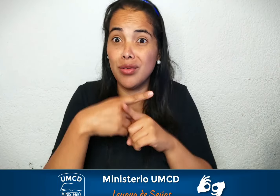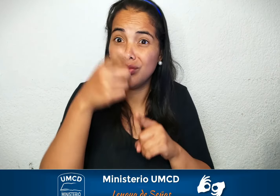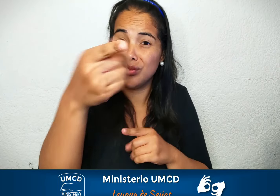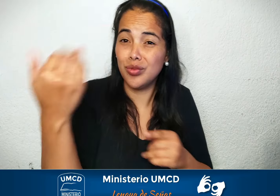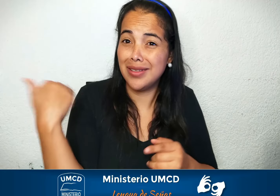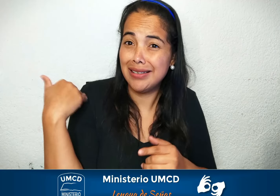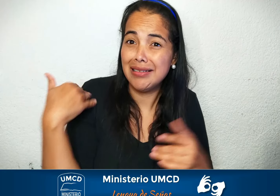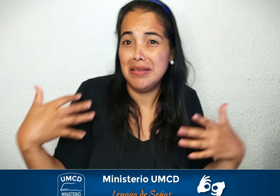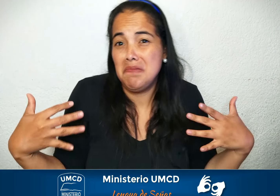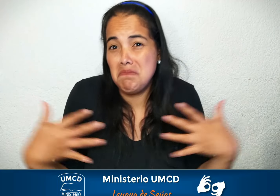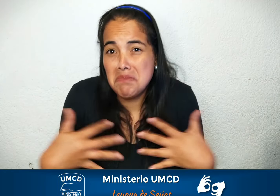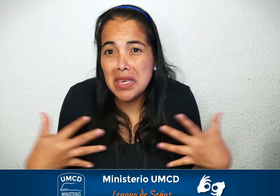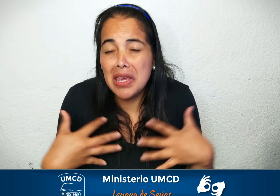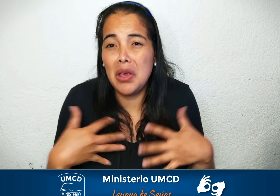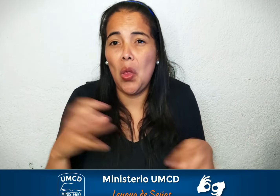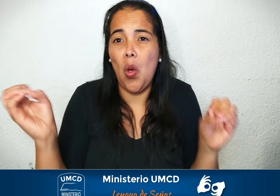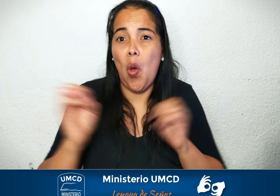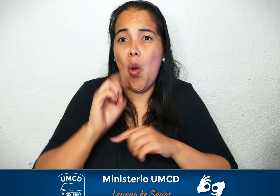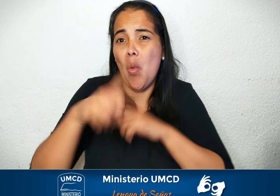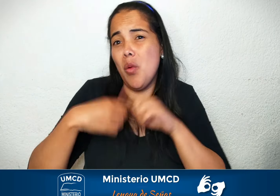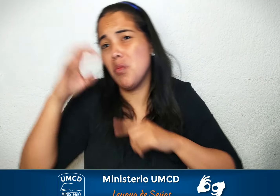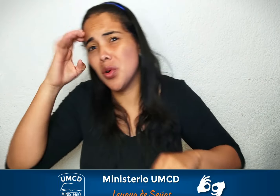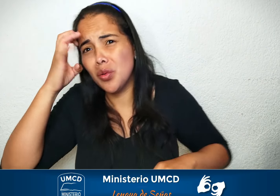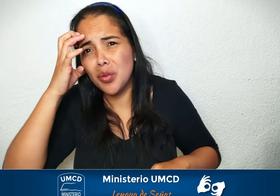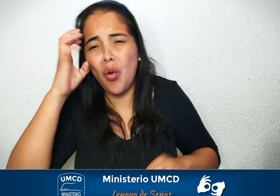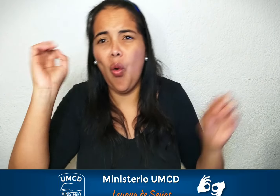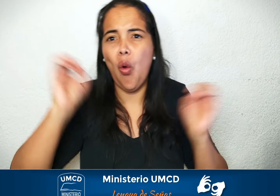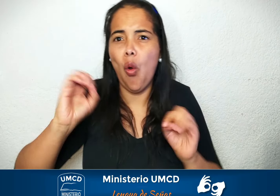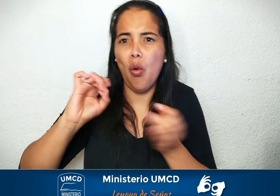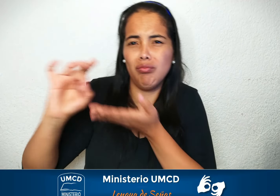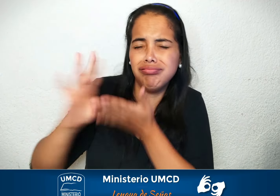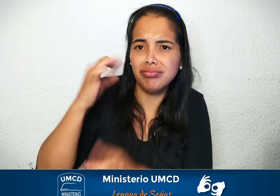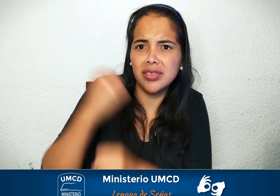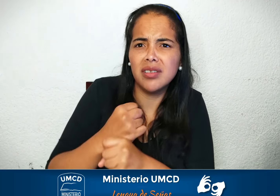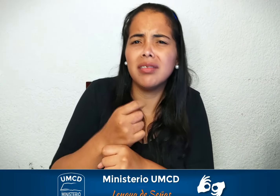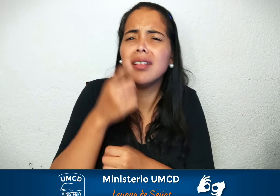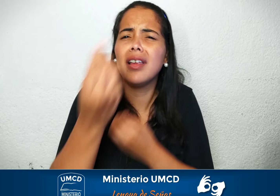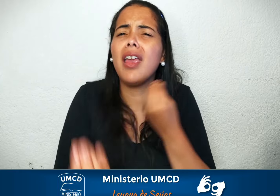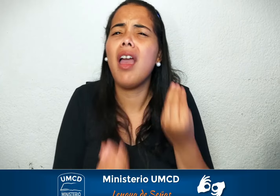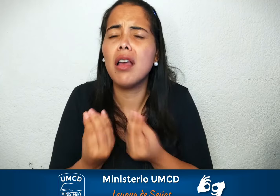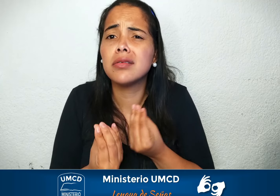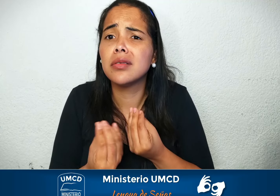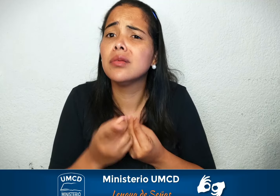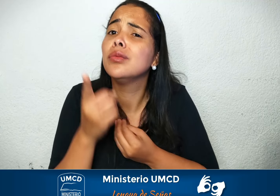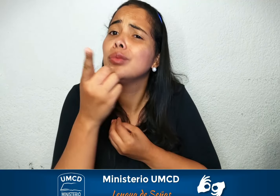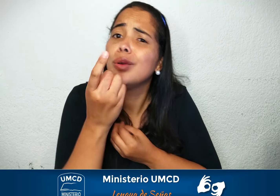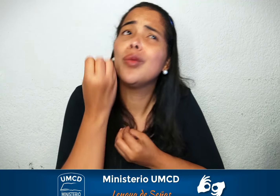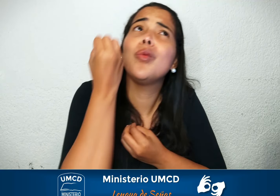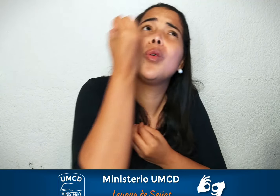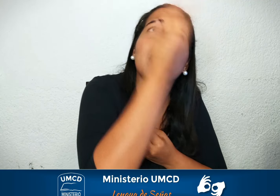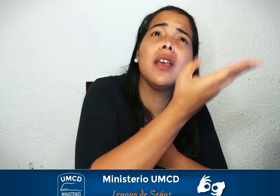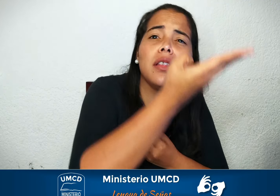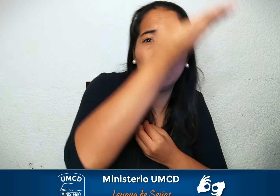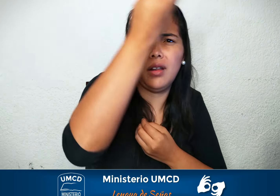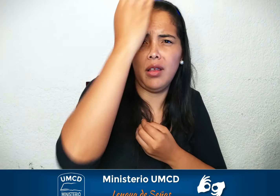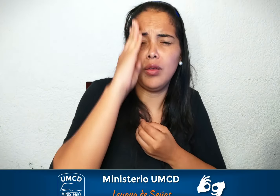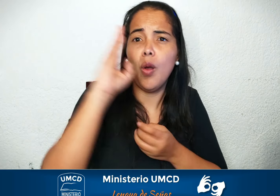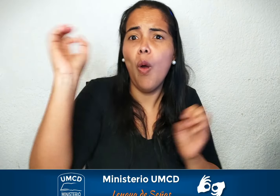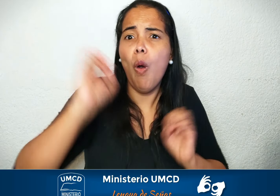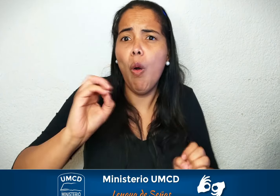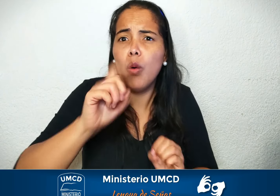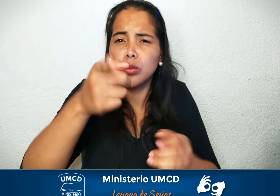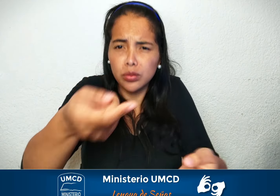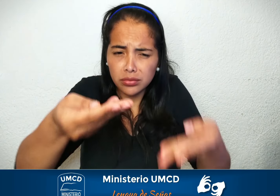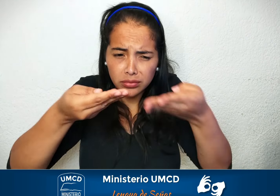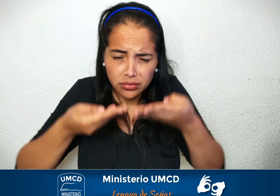en día las amenazas pueden llegar a nuestras vidas a través de una carta de despido o a través de los resultados de unos exámenes